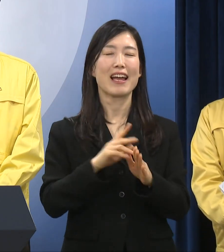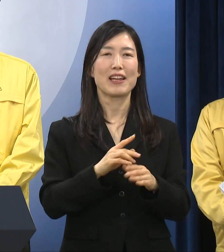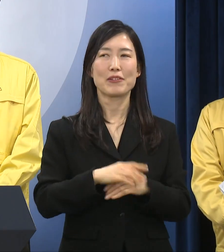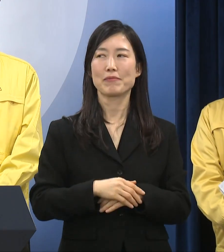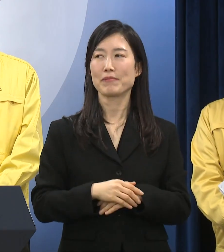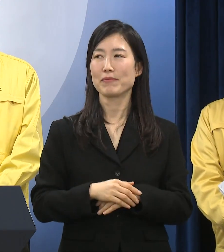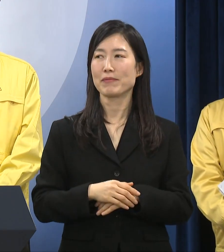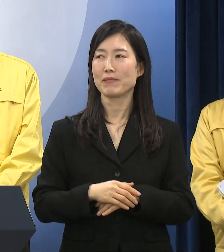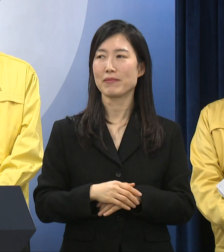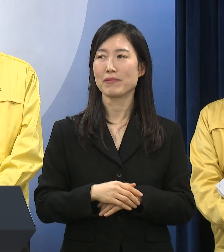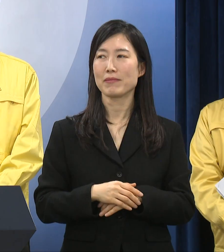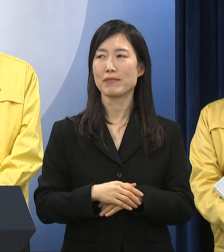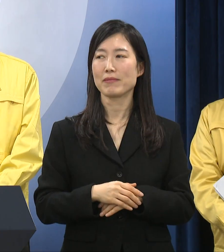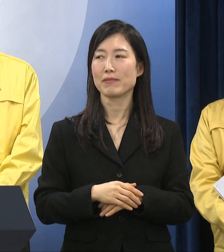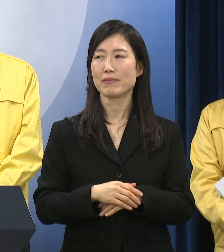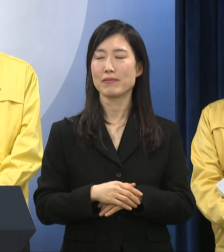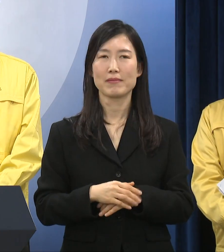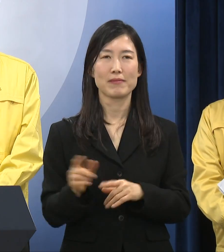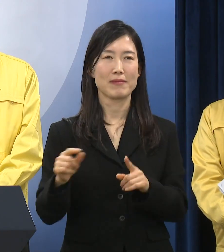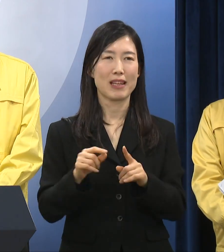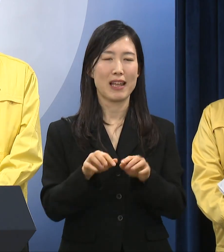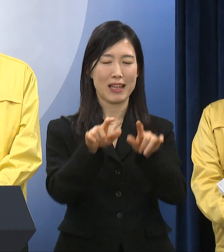그 어디에 치료라고 돼 있어가지고